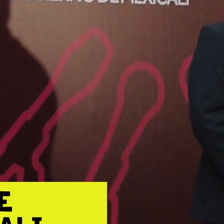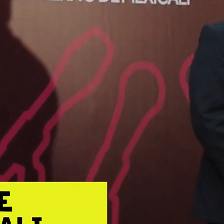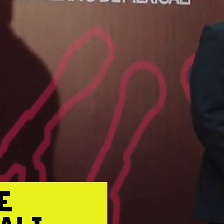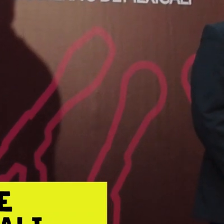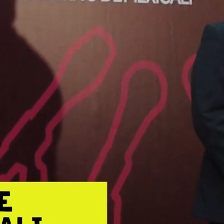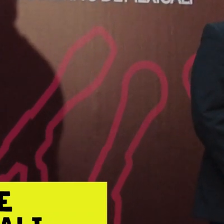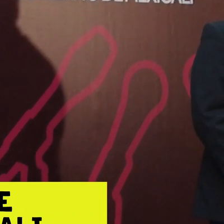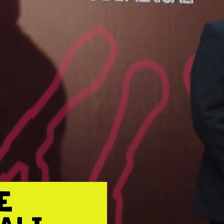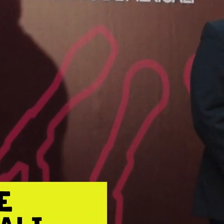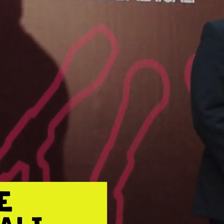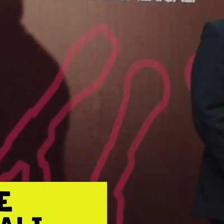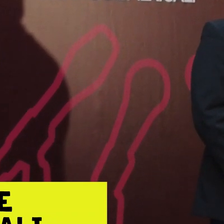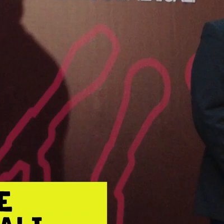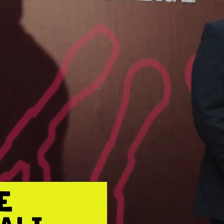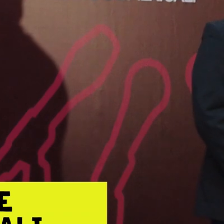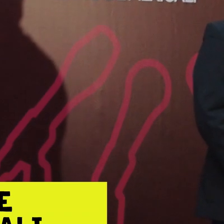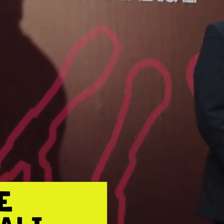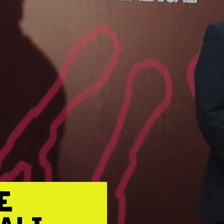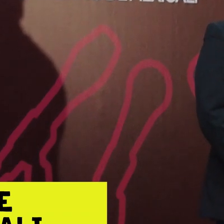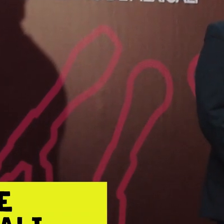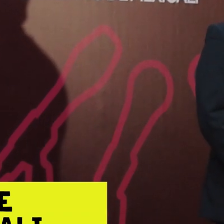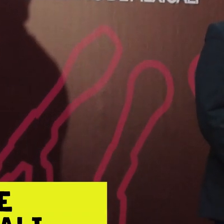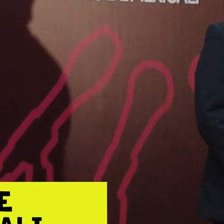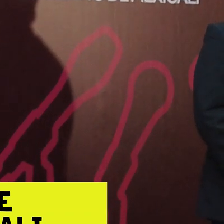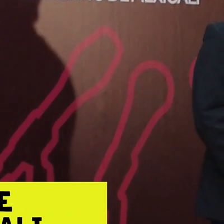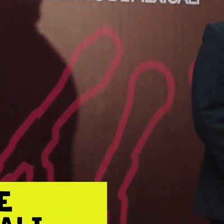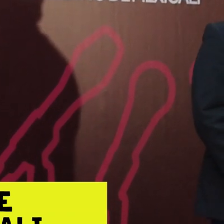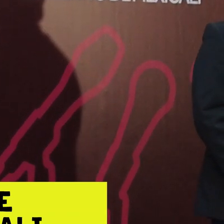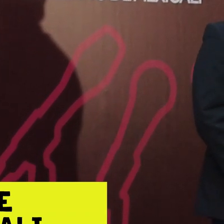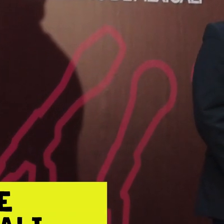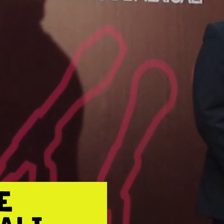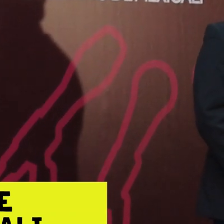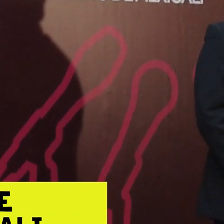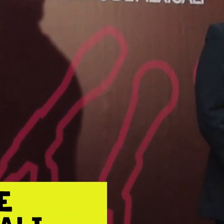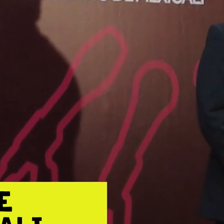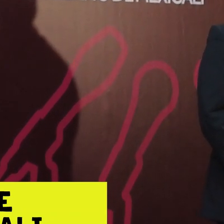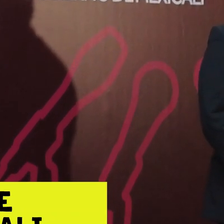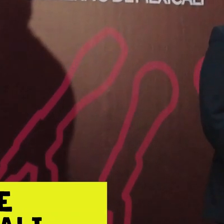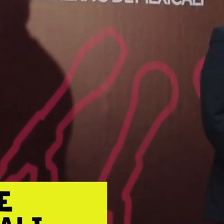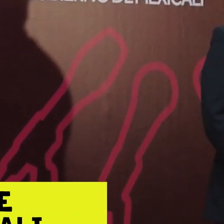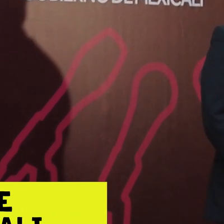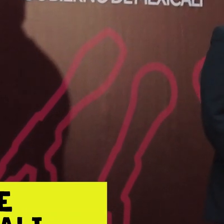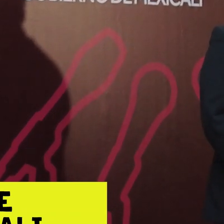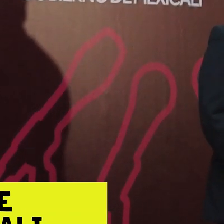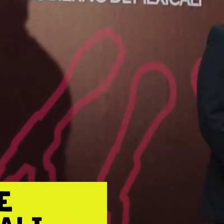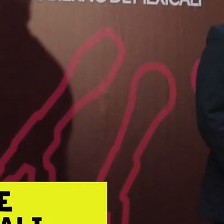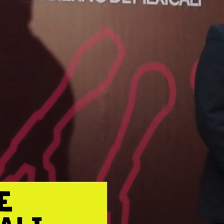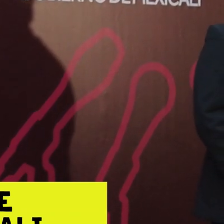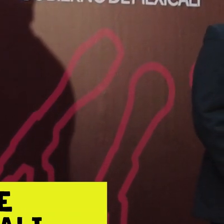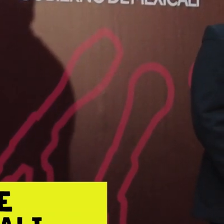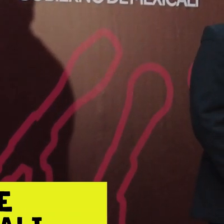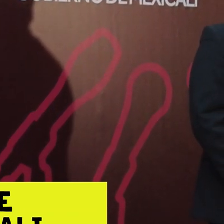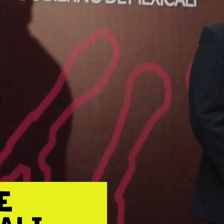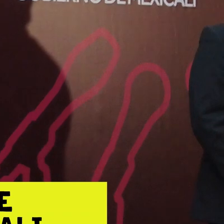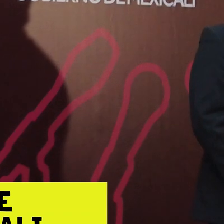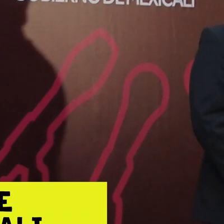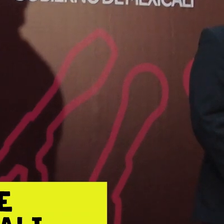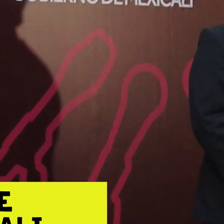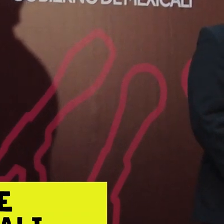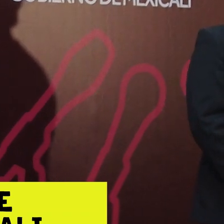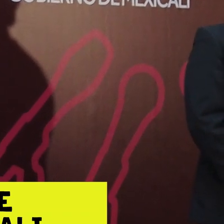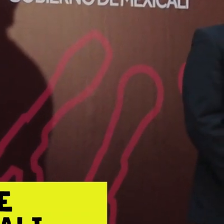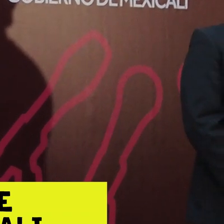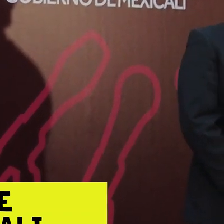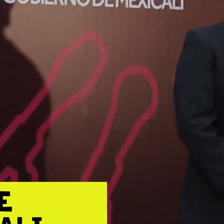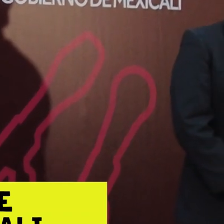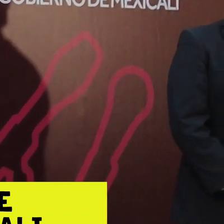Ante la CFE ya hablé con todo el mundo, con el gerente divisional, con el Aguilar. Claro, y hablamos con él, vino a